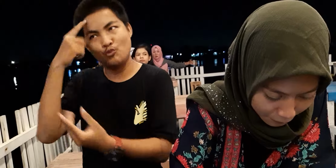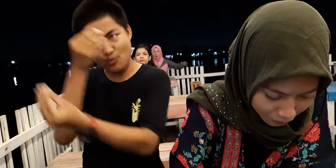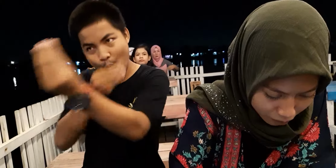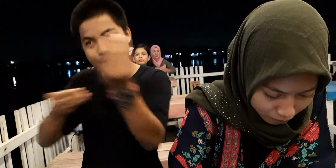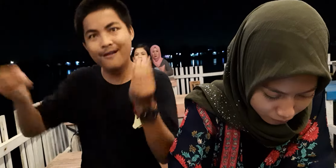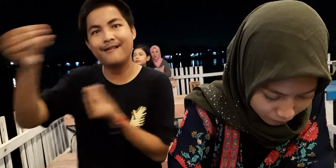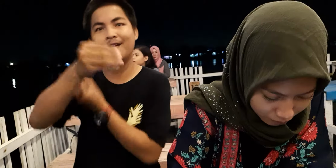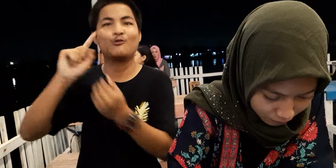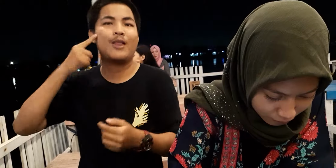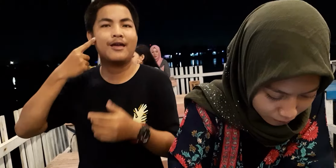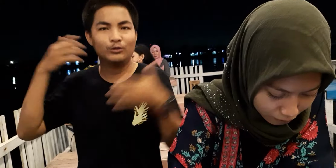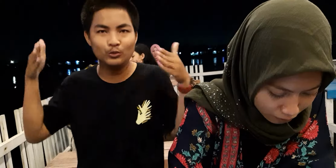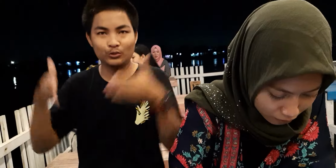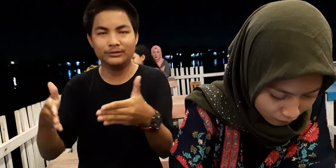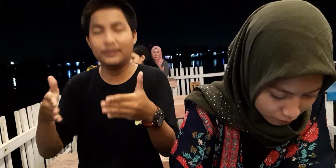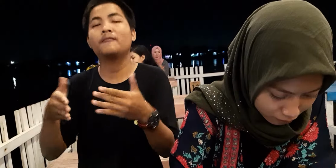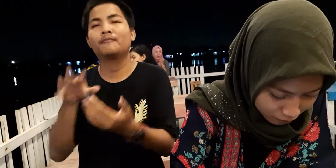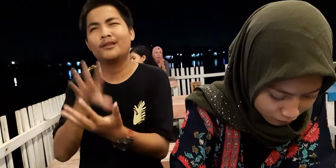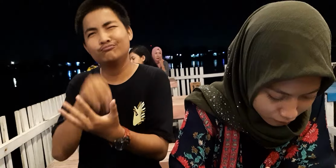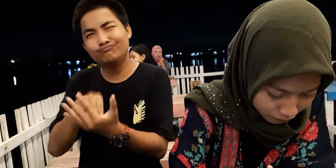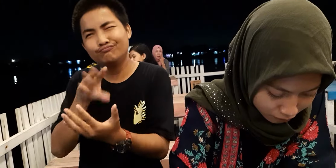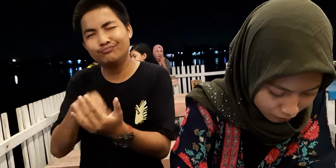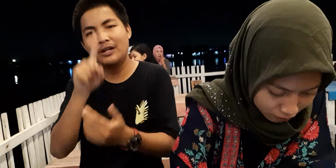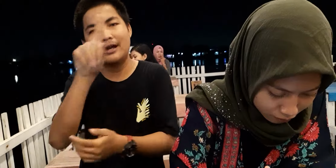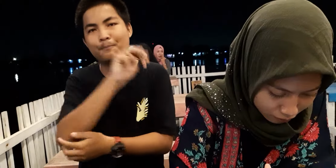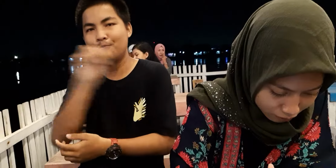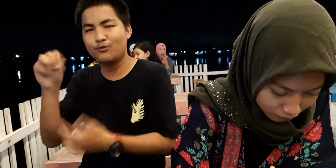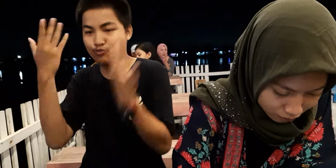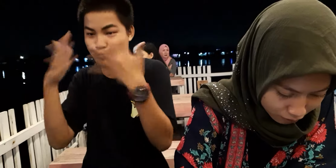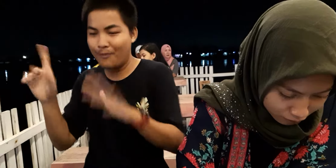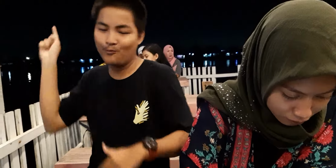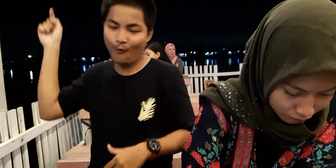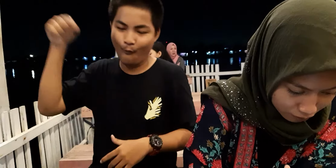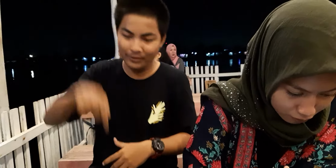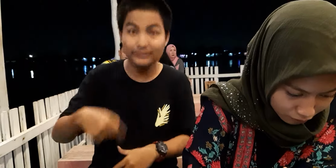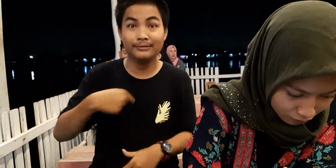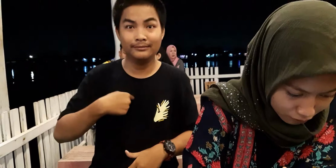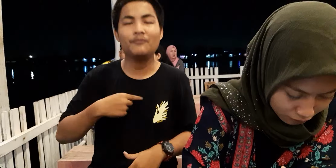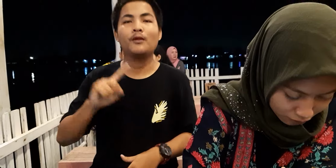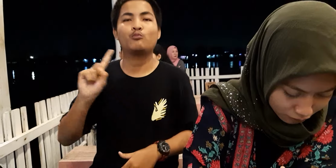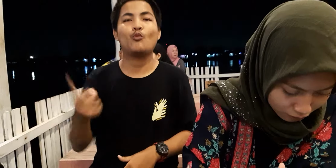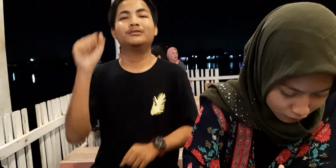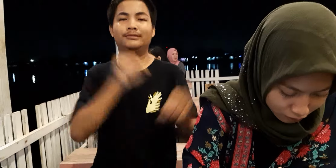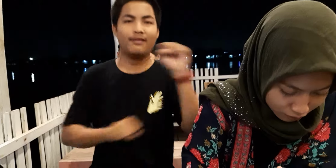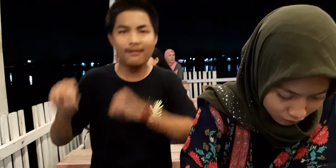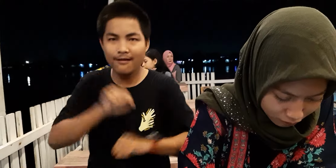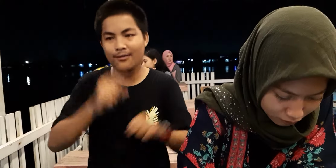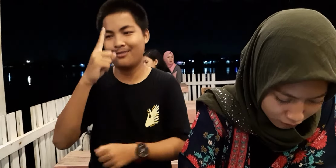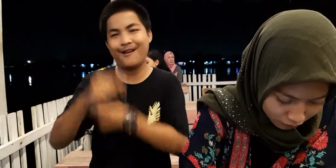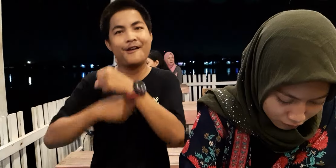lebih kepada menjual kesedihan. Sebenarnya saya bisa, itu tergantung perspektif. Saya lebih menjual malah semangat